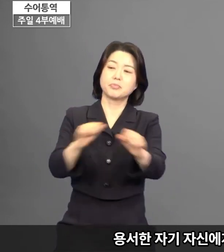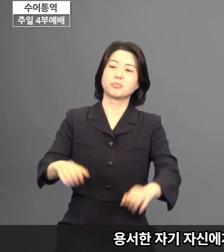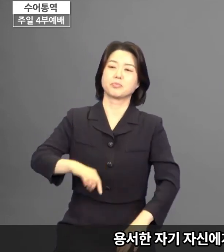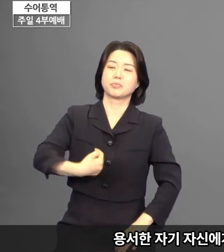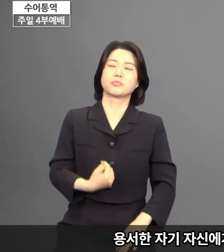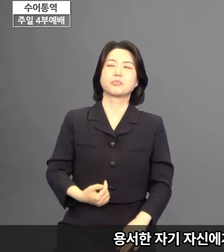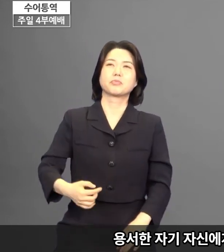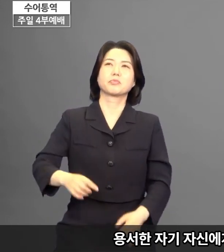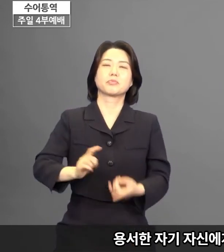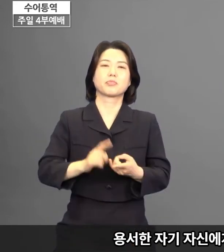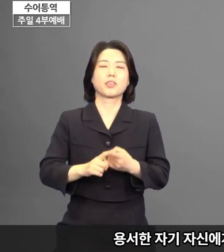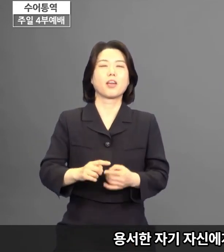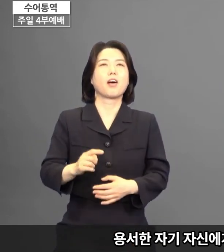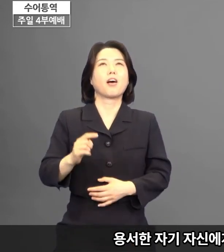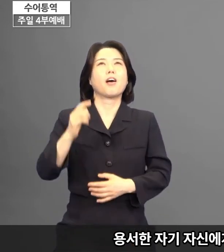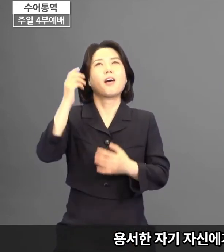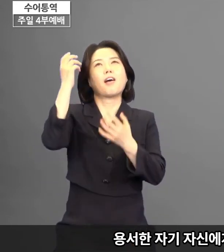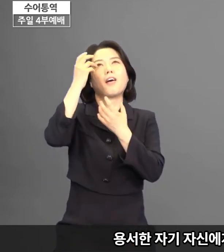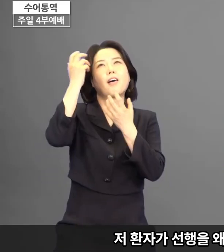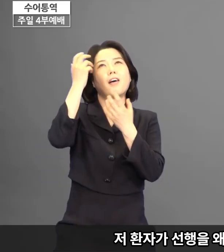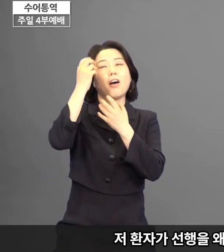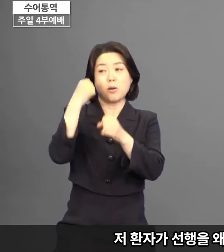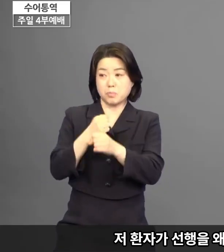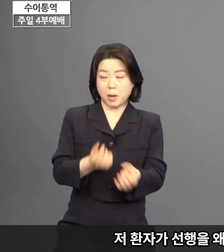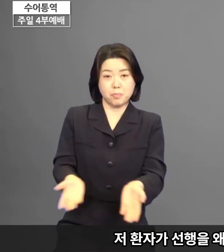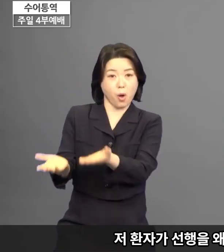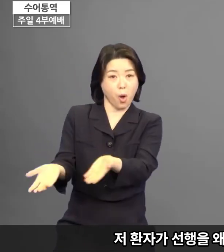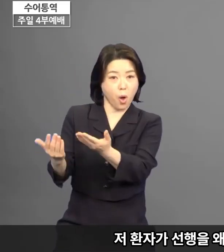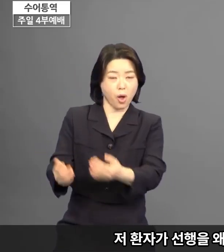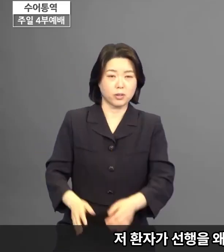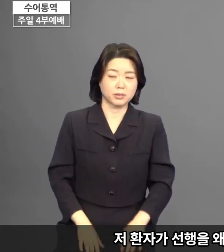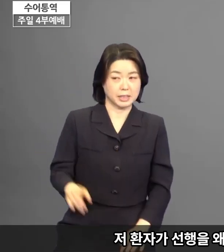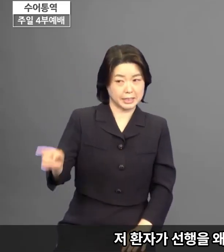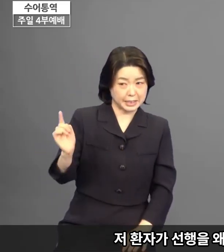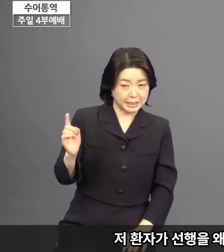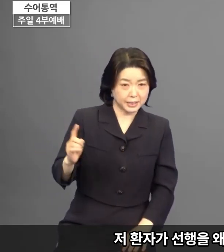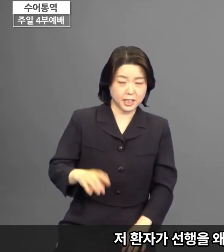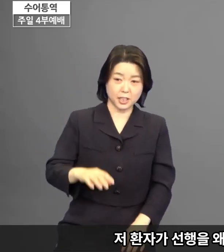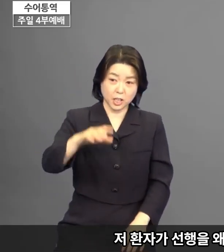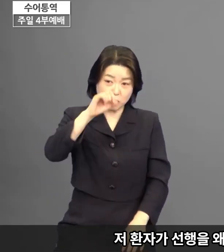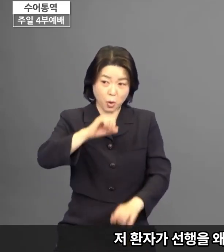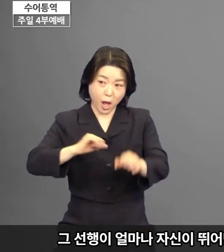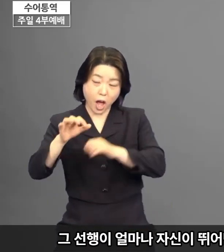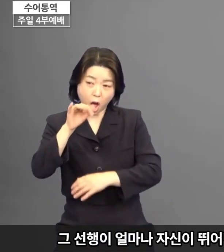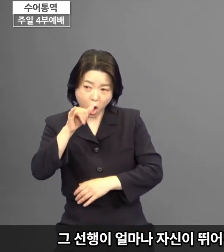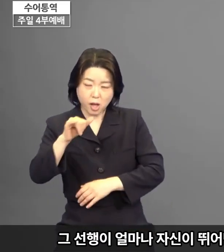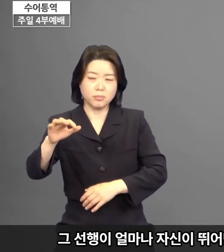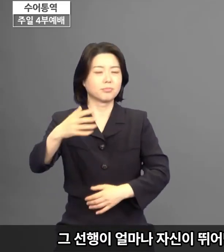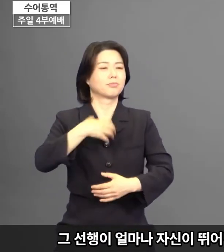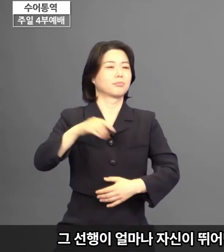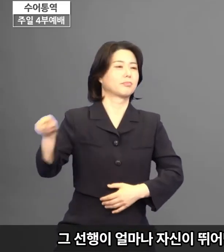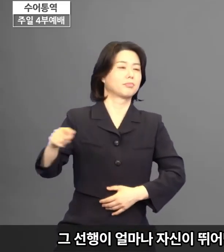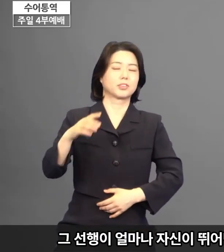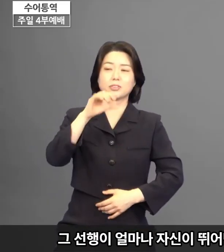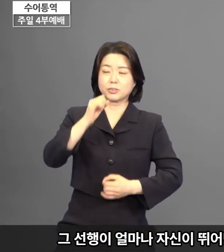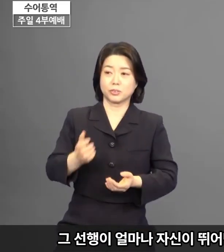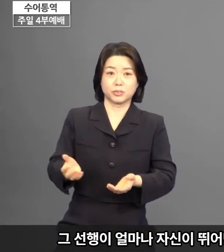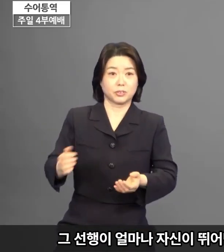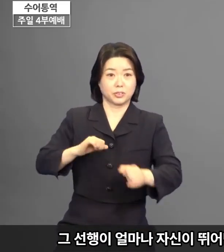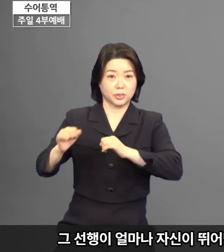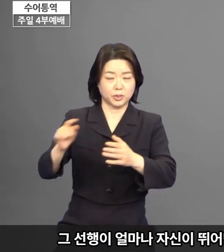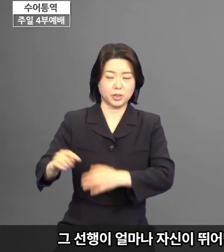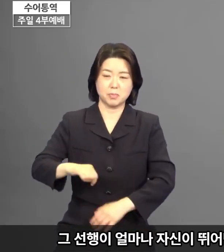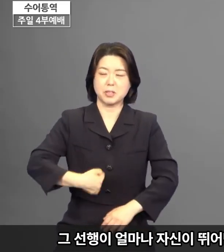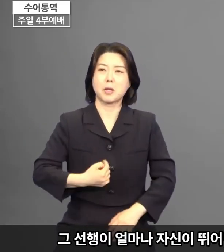자기 자신에게 도취하도록 만들어라. 저 환자가 선행을 베풀었느냐? 걱정하지 마. 그 선행이 얼마나